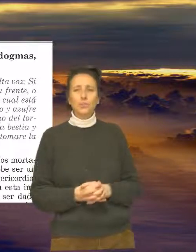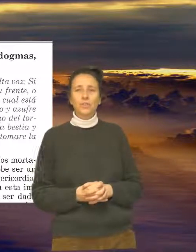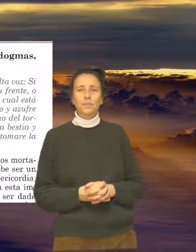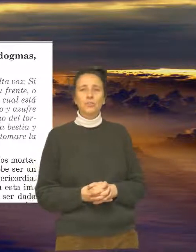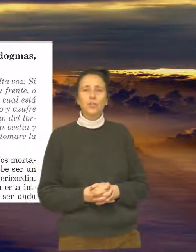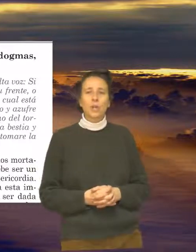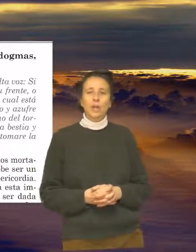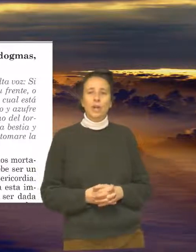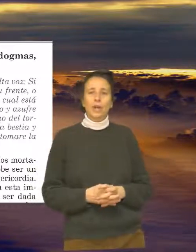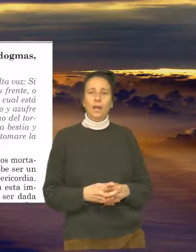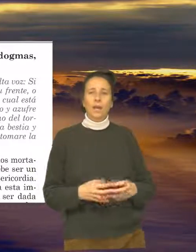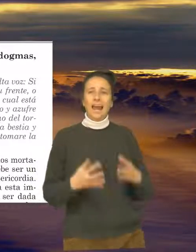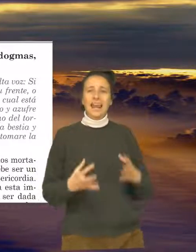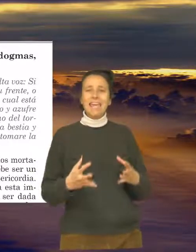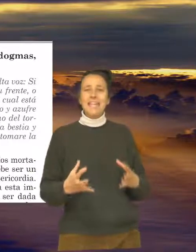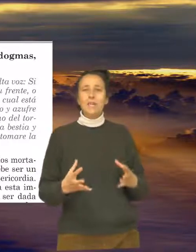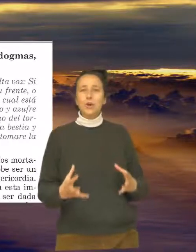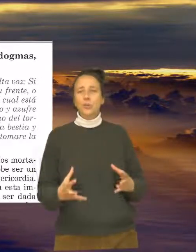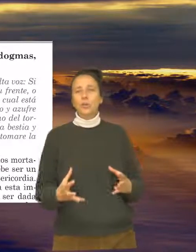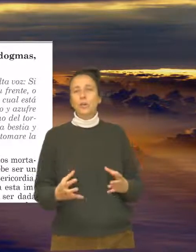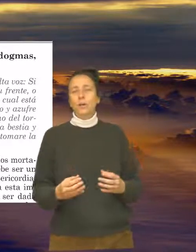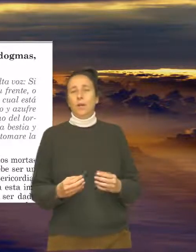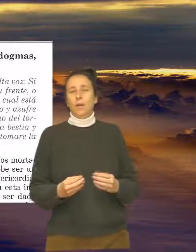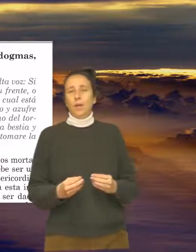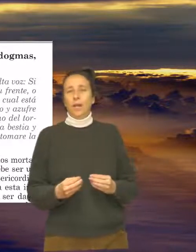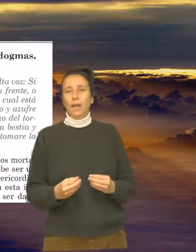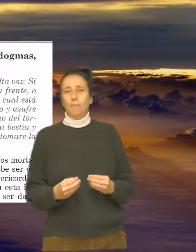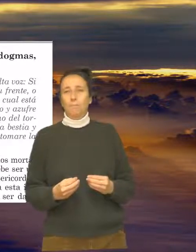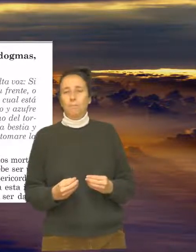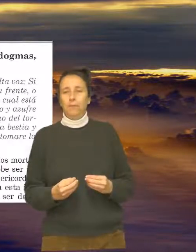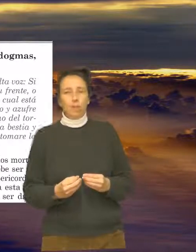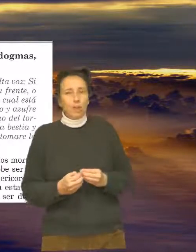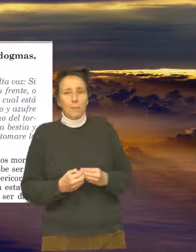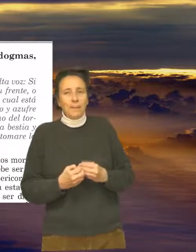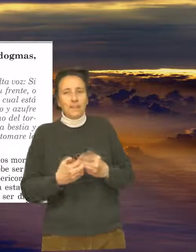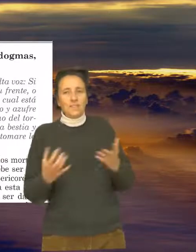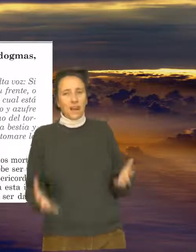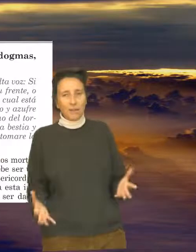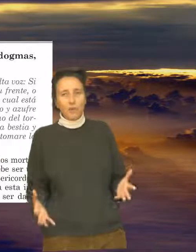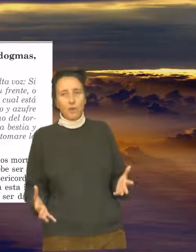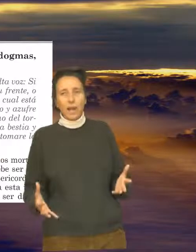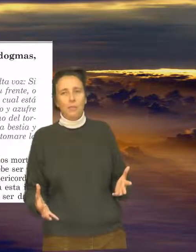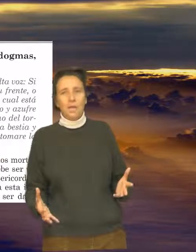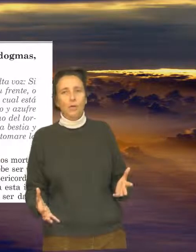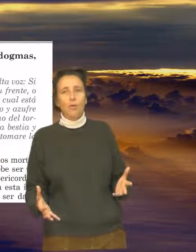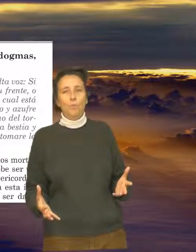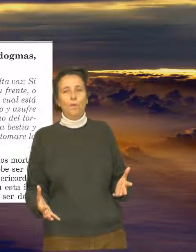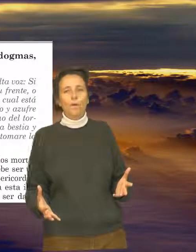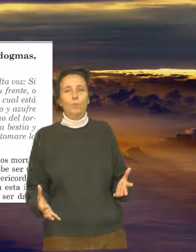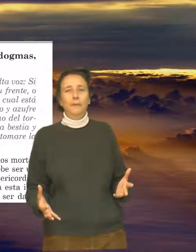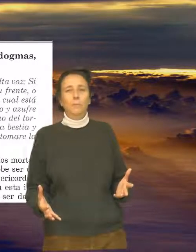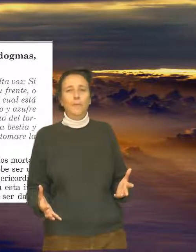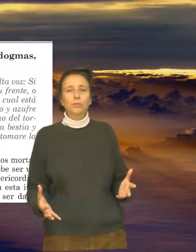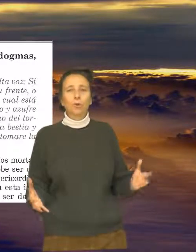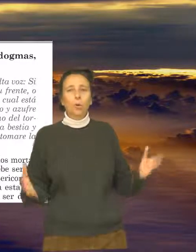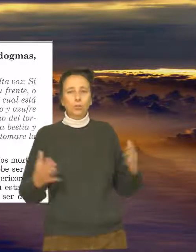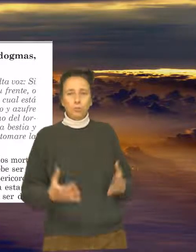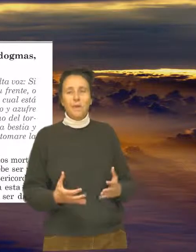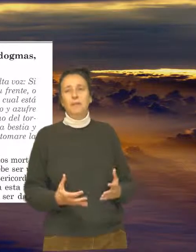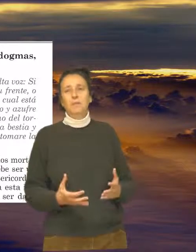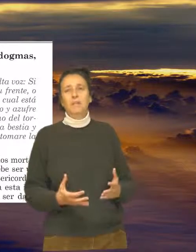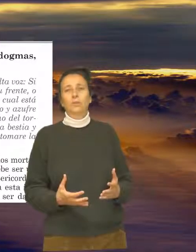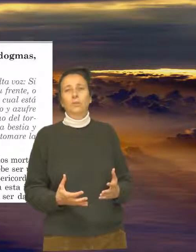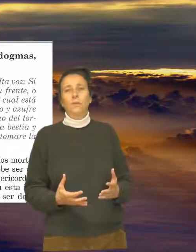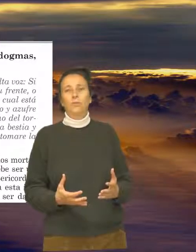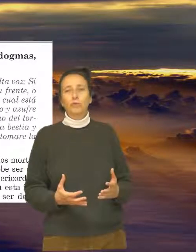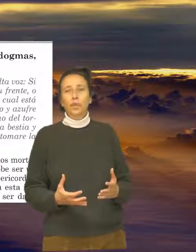Especialmente cuando consideramos la ley de Dios. No solamente el sábado fue cambiado como el cuarto mandamiento,